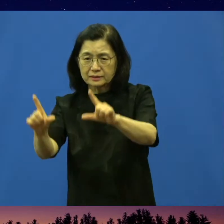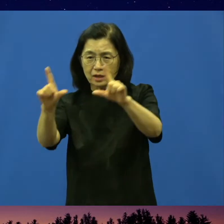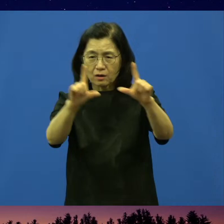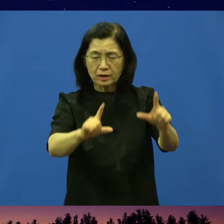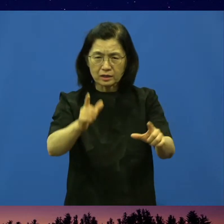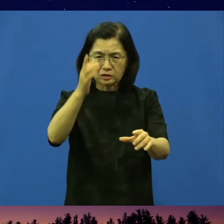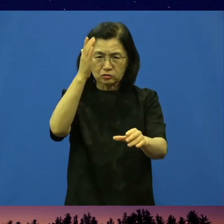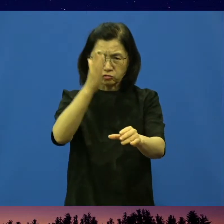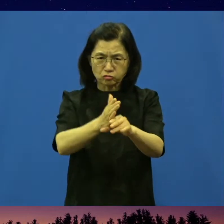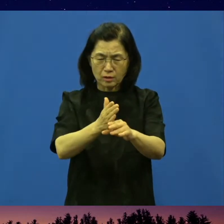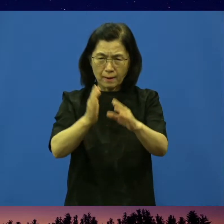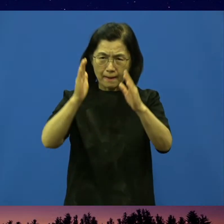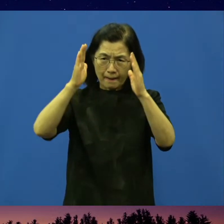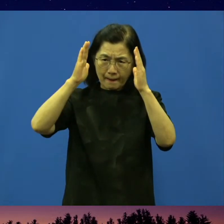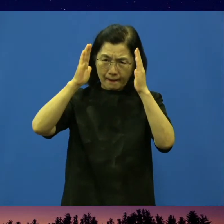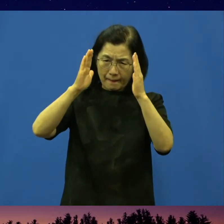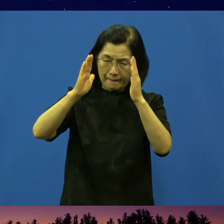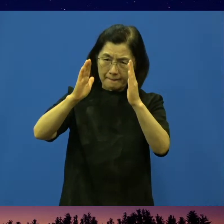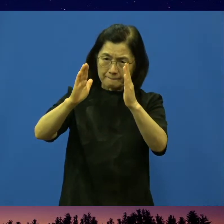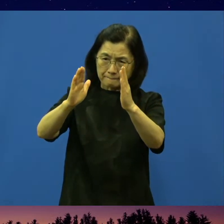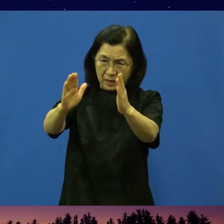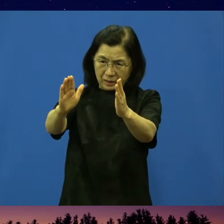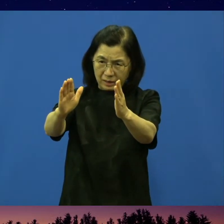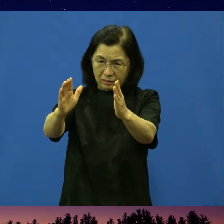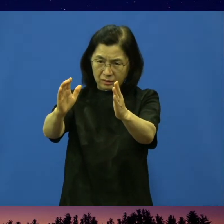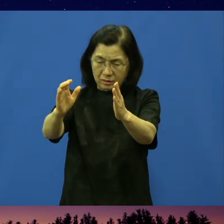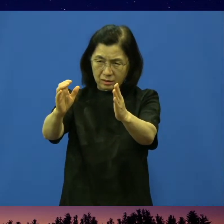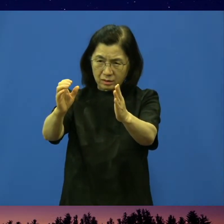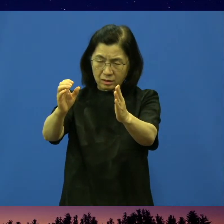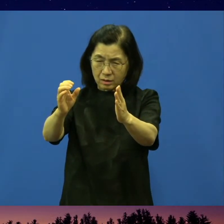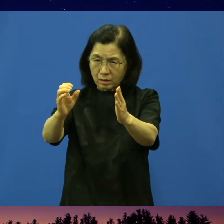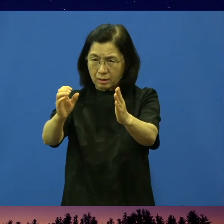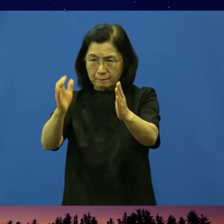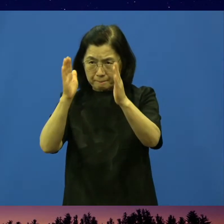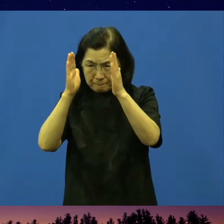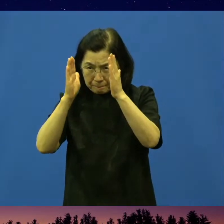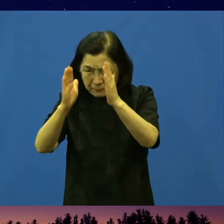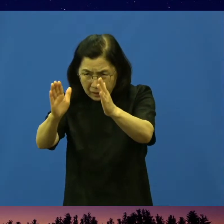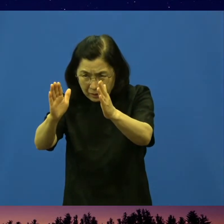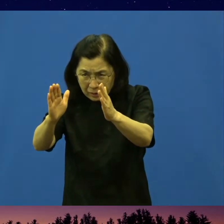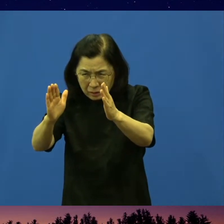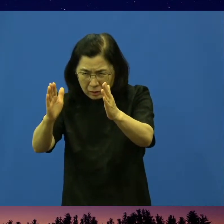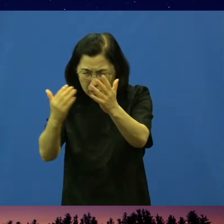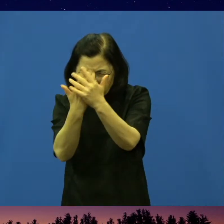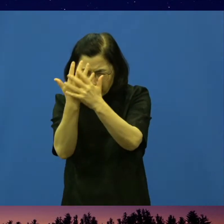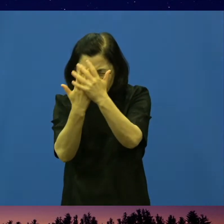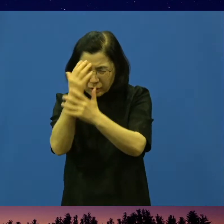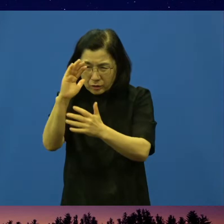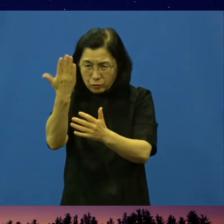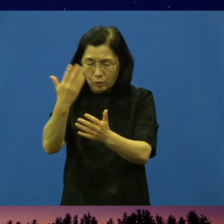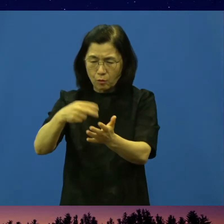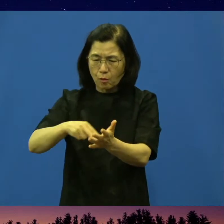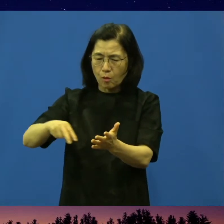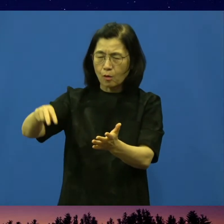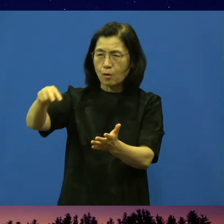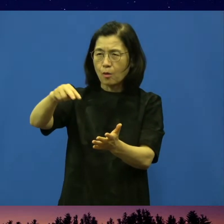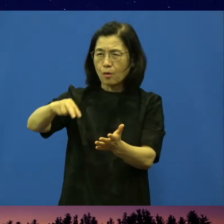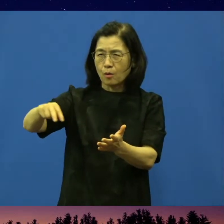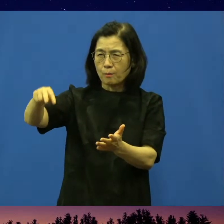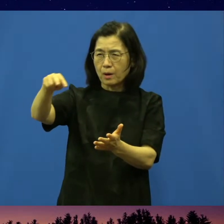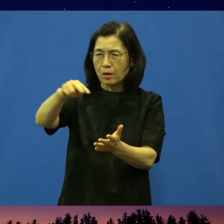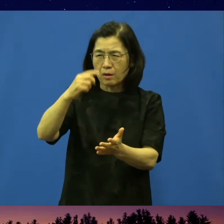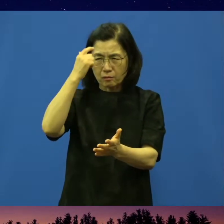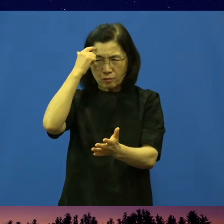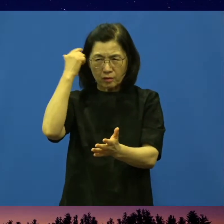그래서 원더링이라고 그래요. 방황을 하는 것입니다. 뺑뺑이를 도는 거예요. 영적인 혼란기.